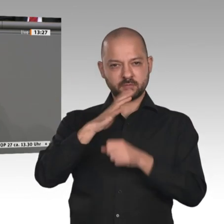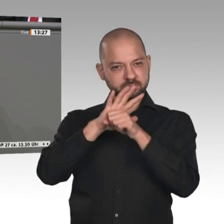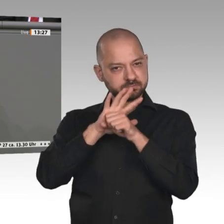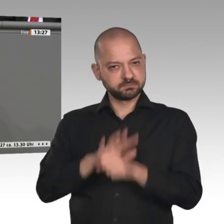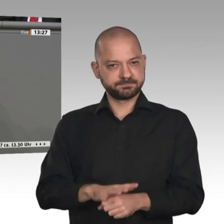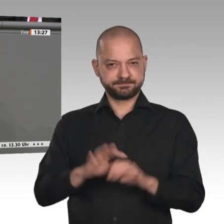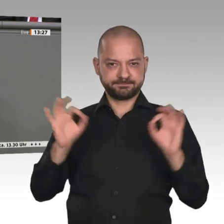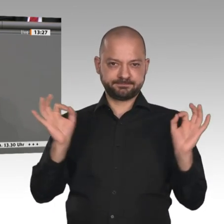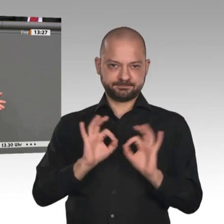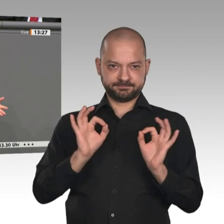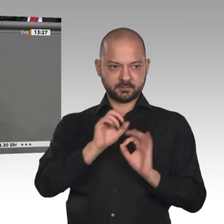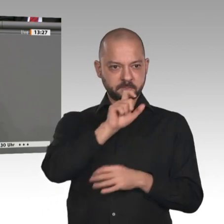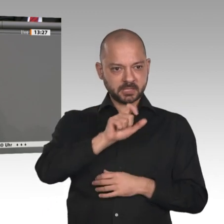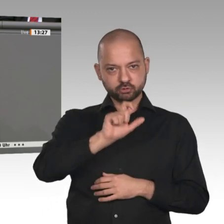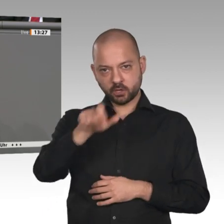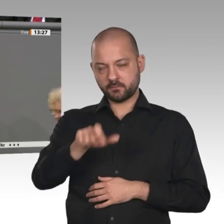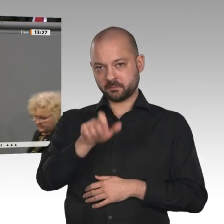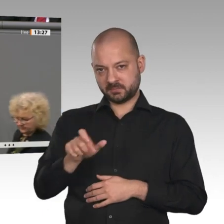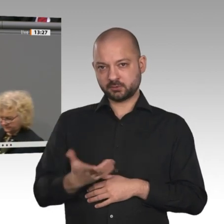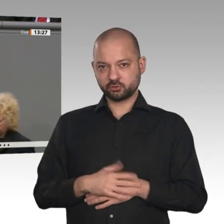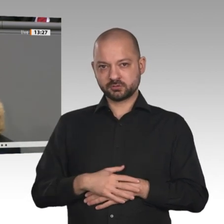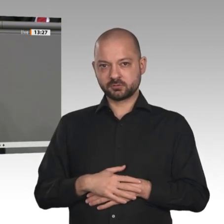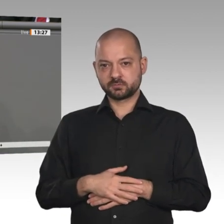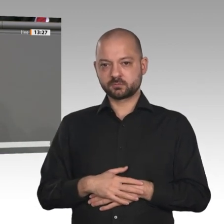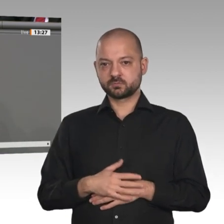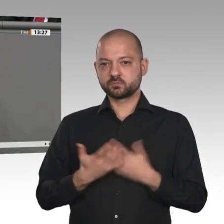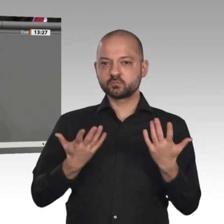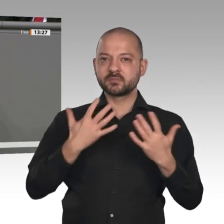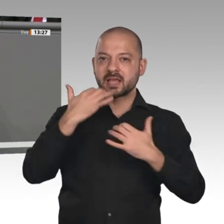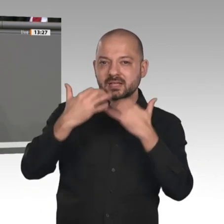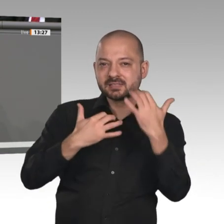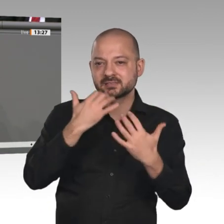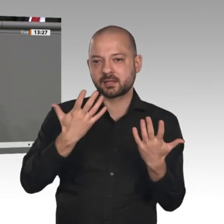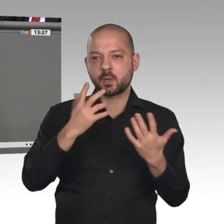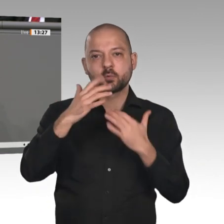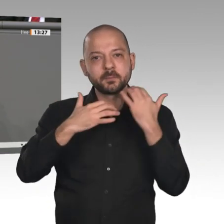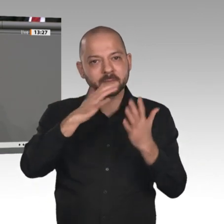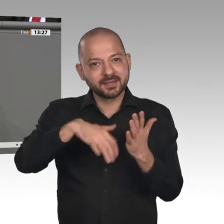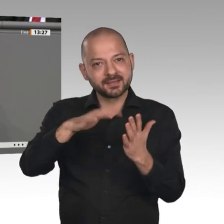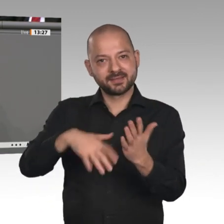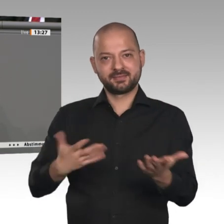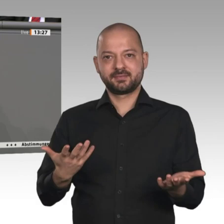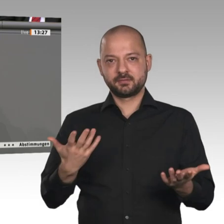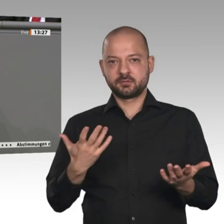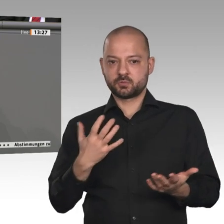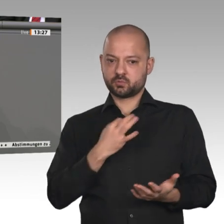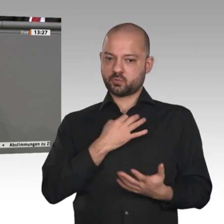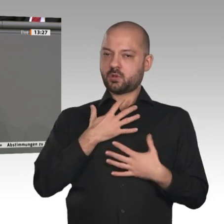antun konnten. Bei den Reden, den Erzählungen der Überlebenden und Berichten lässt es mich